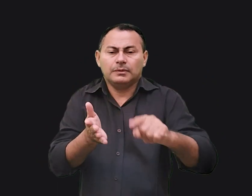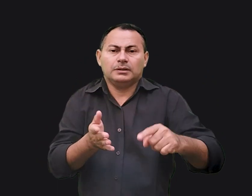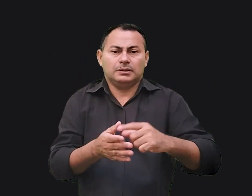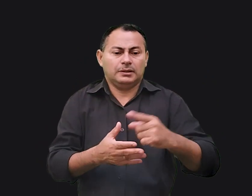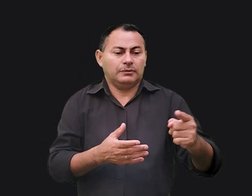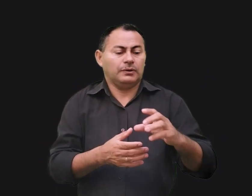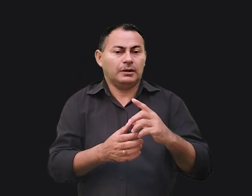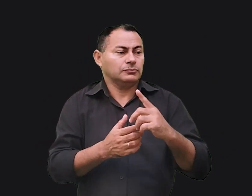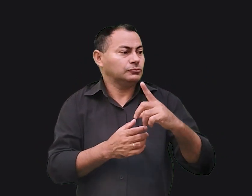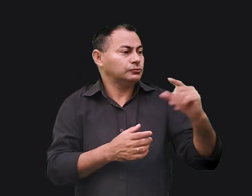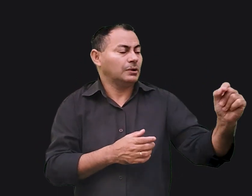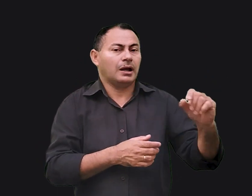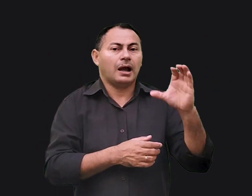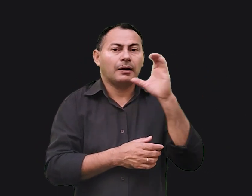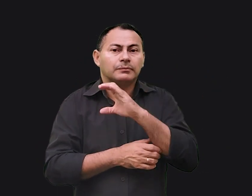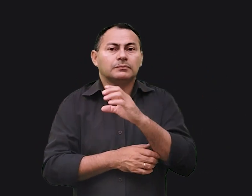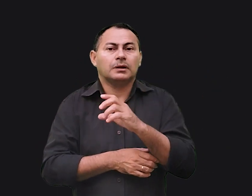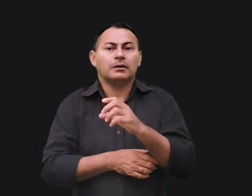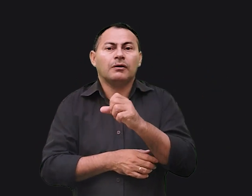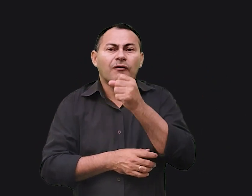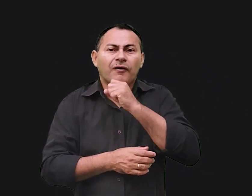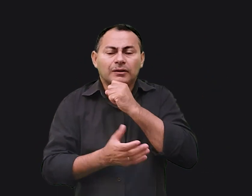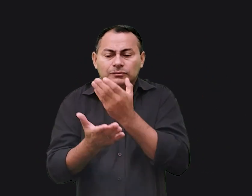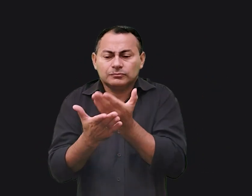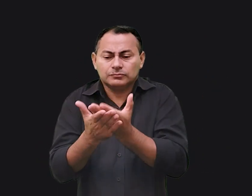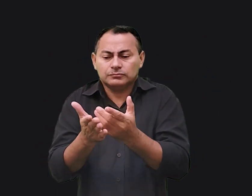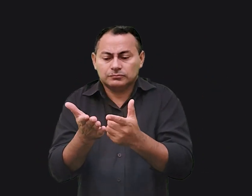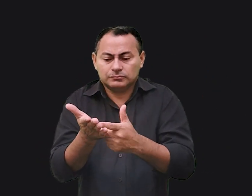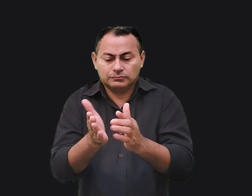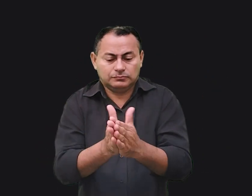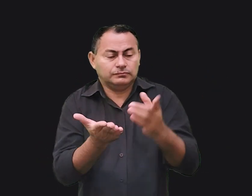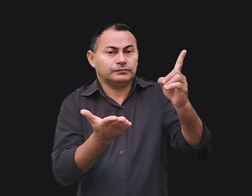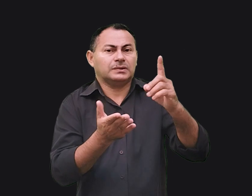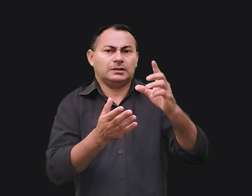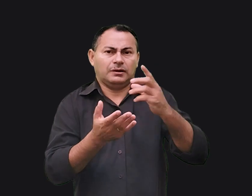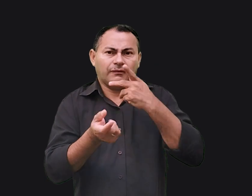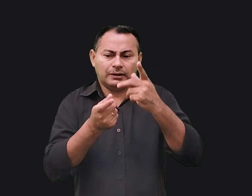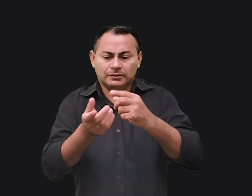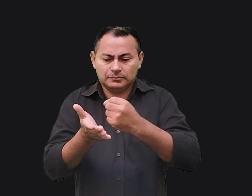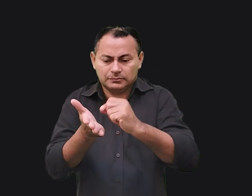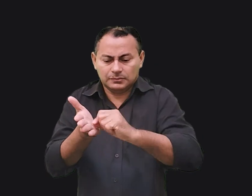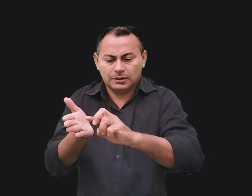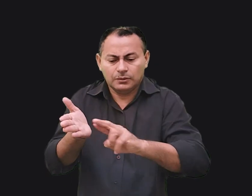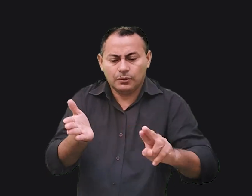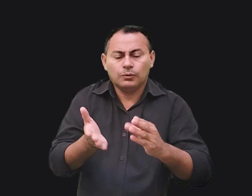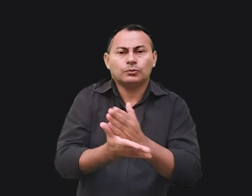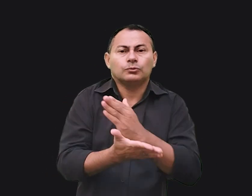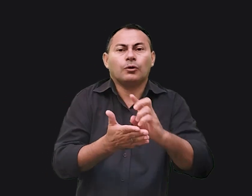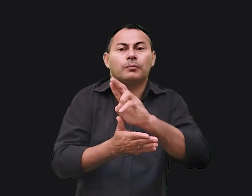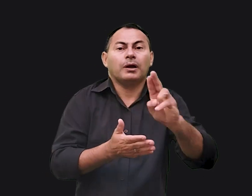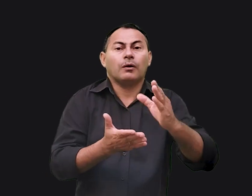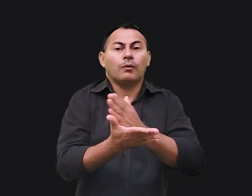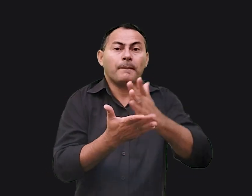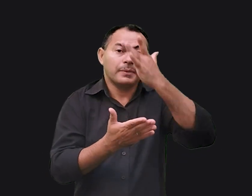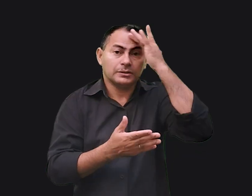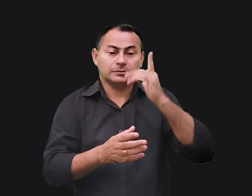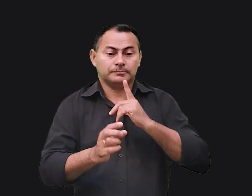que eles saíram rapidinho. Um velho estudioso da Bíblia sugeriu que Jesus estava escrevendo na areia o nome de alguns homens que já tinham tido